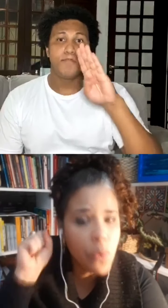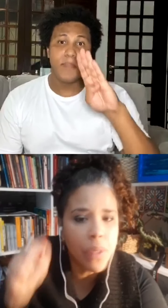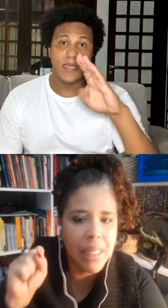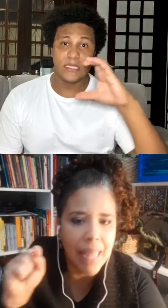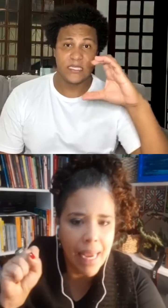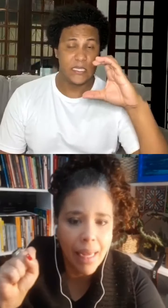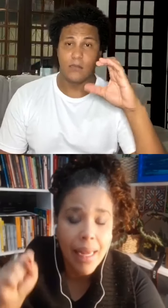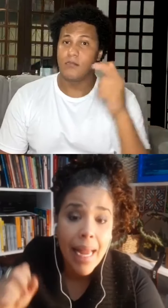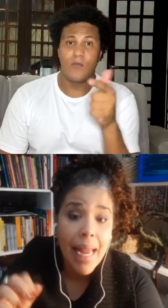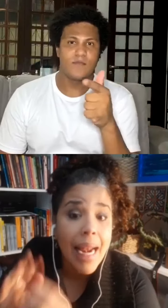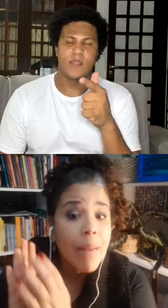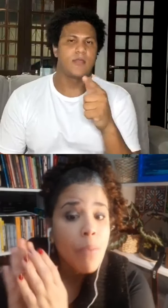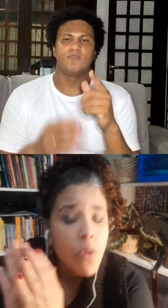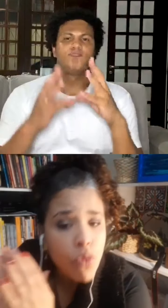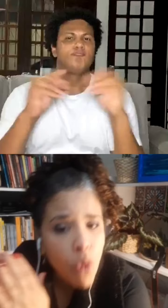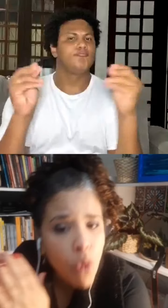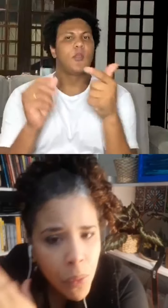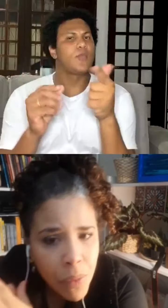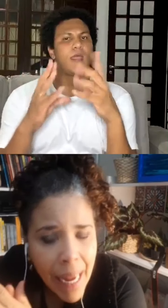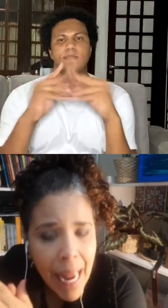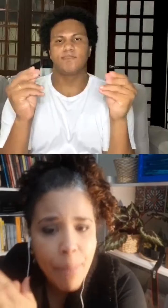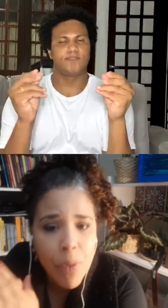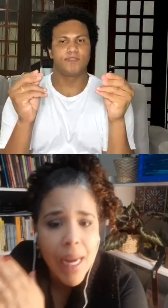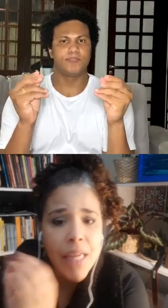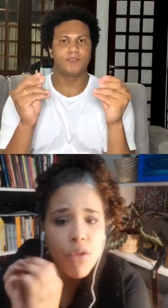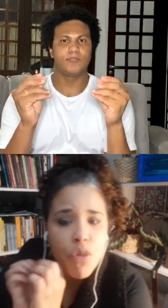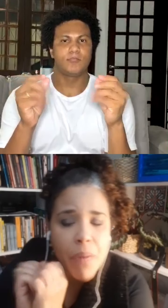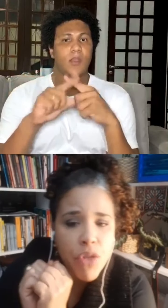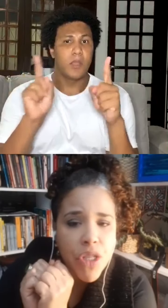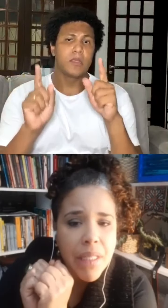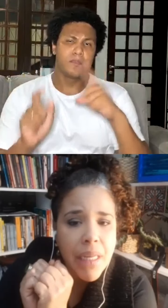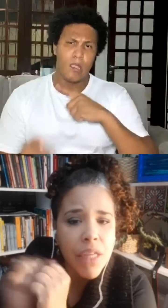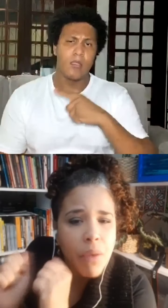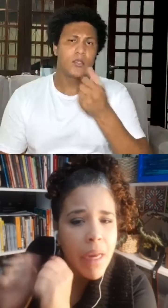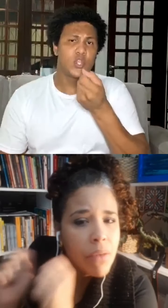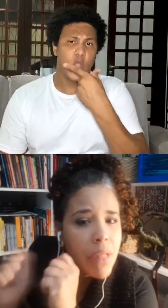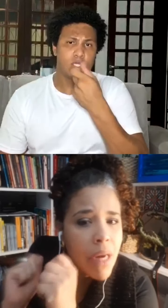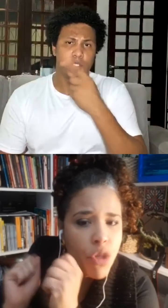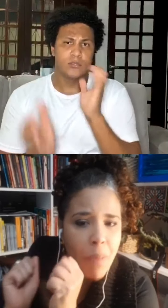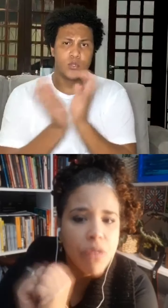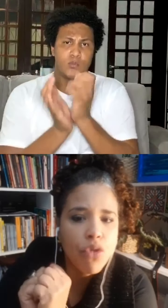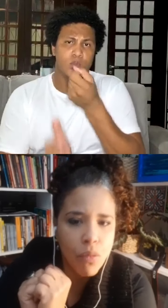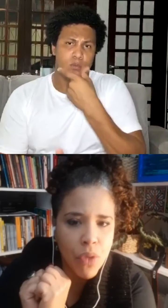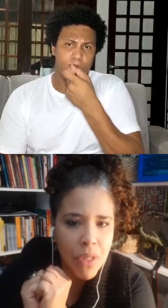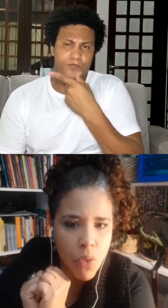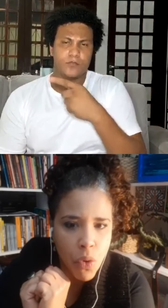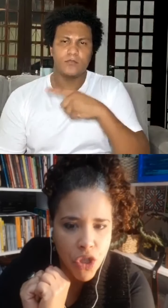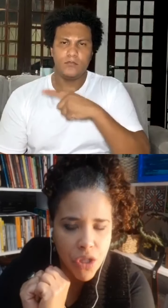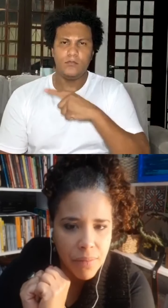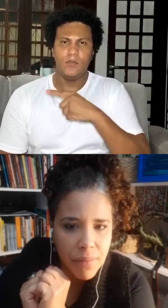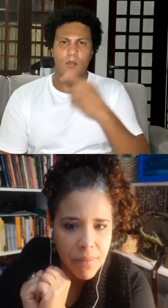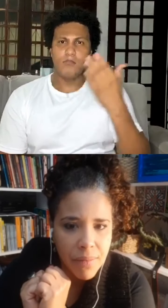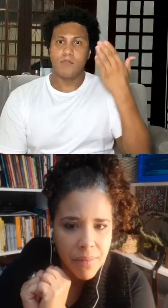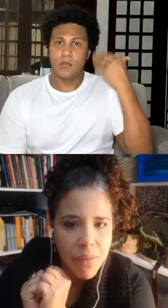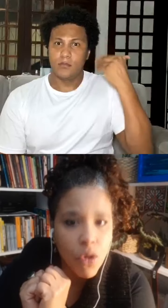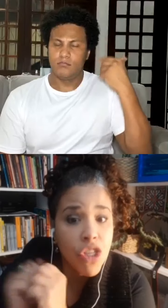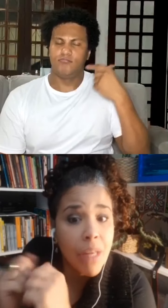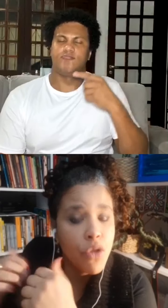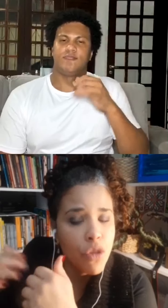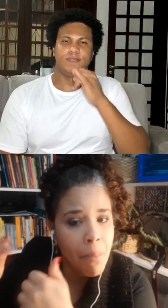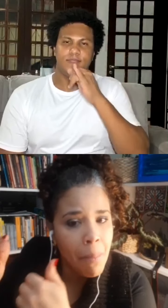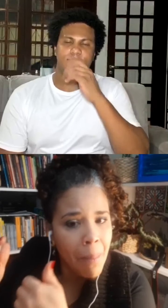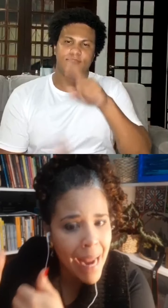cure dela. Ela era muito comum na época em que os bancos de sangue não eram tão espertos como são hoje. Nós